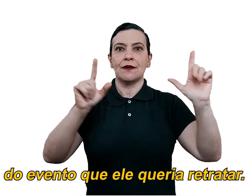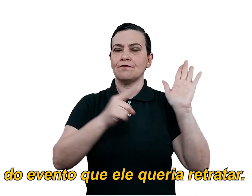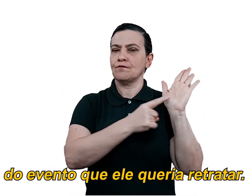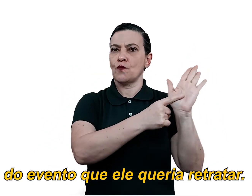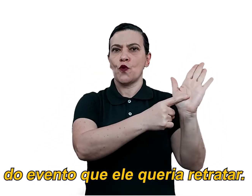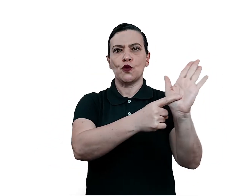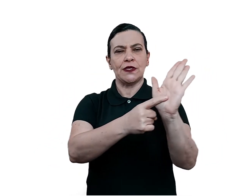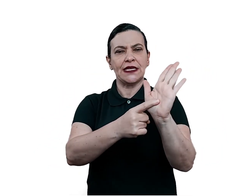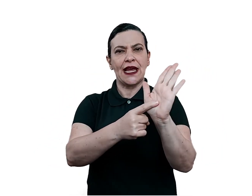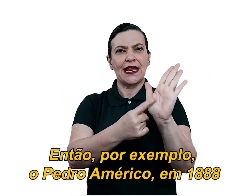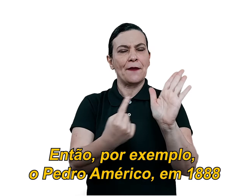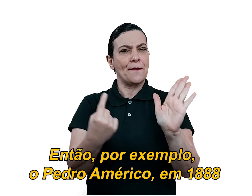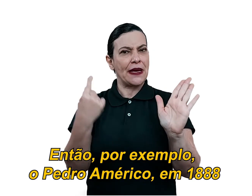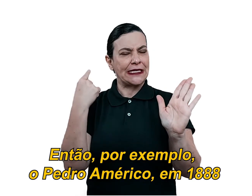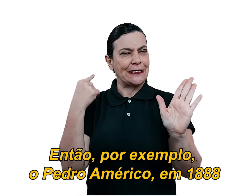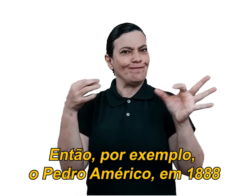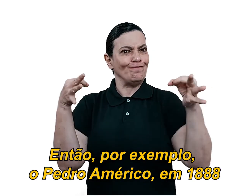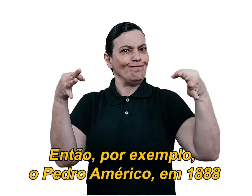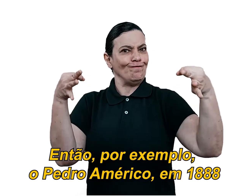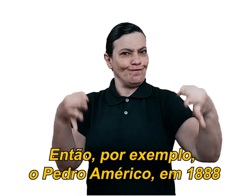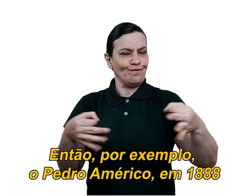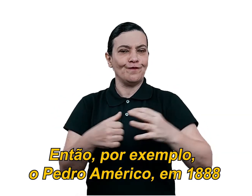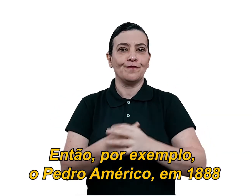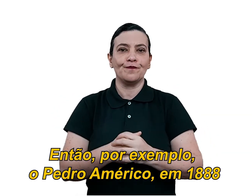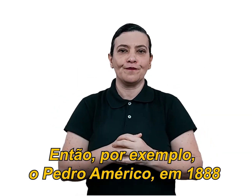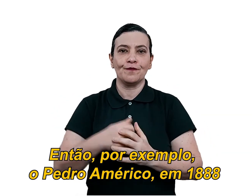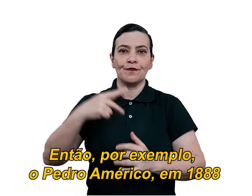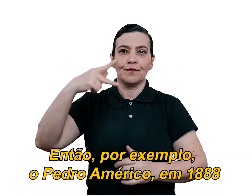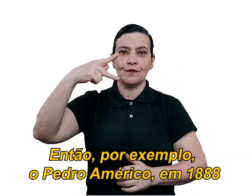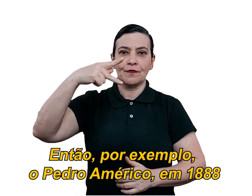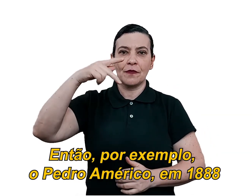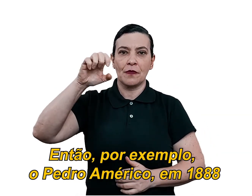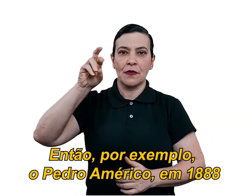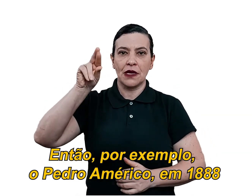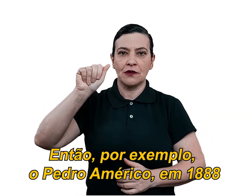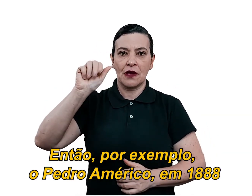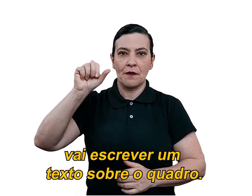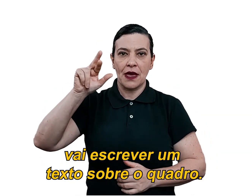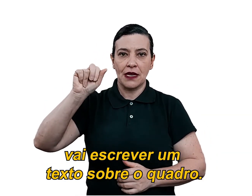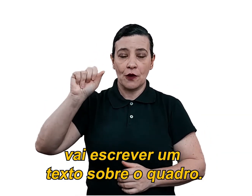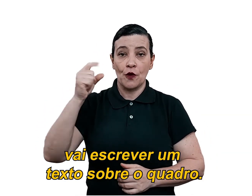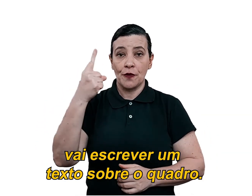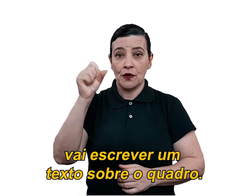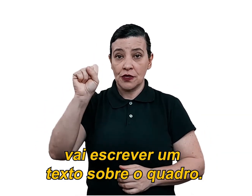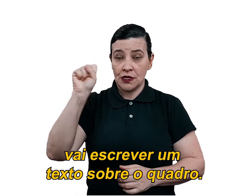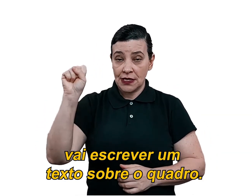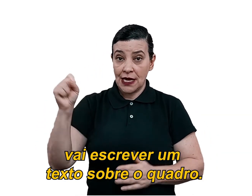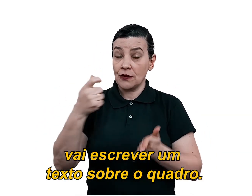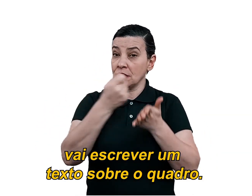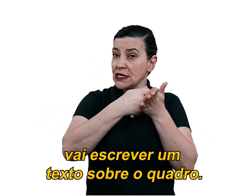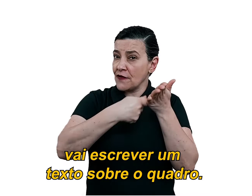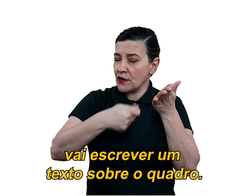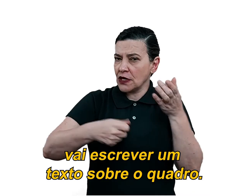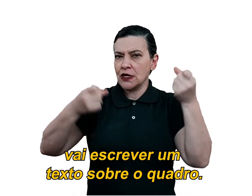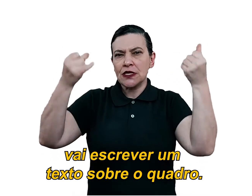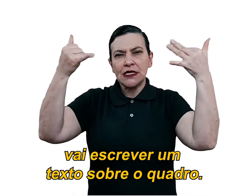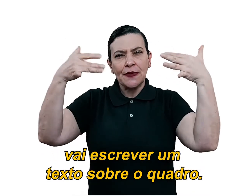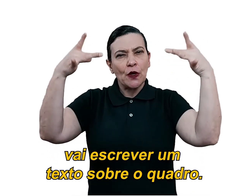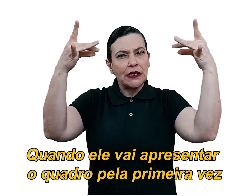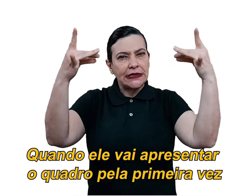retratar. Então, por exemplo, o Pedro Américo, em 1888, ele vai escrever um texto sobre o quadro,